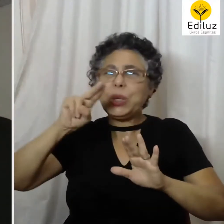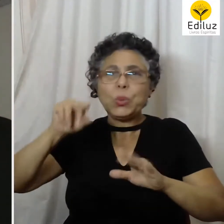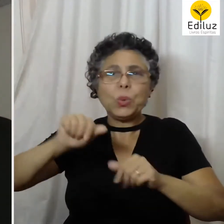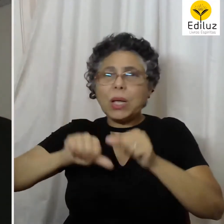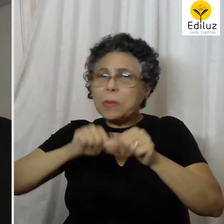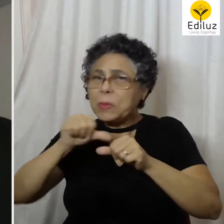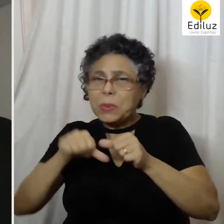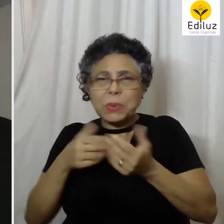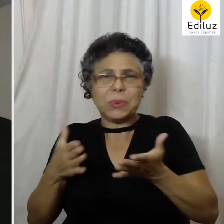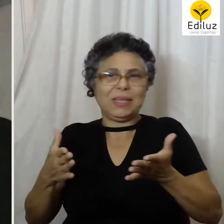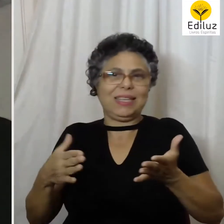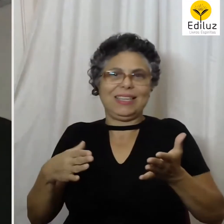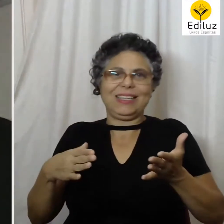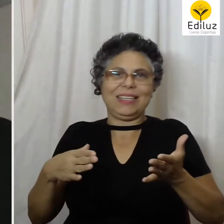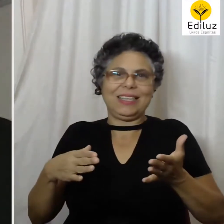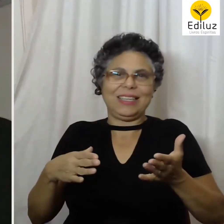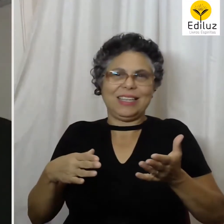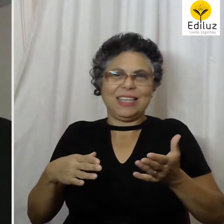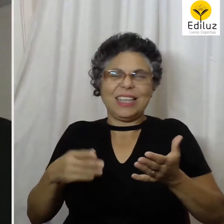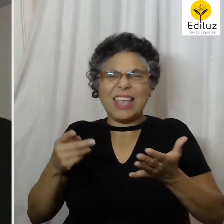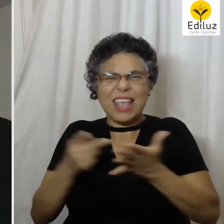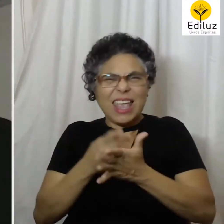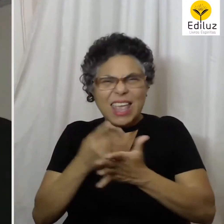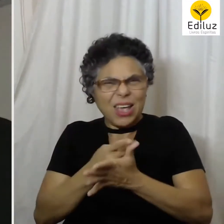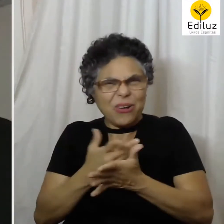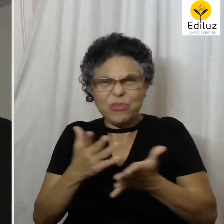imutáveis, onde erros